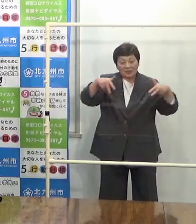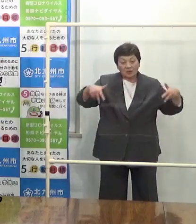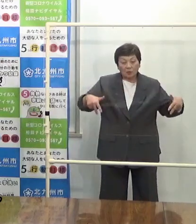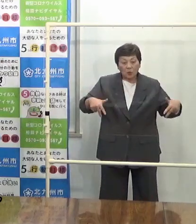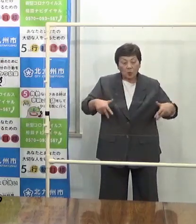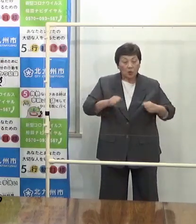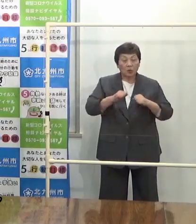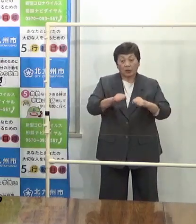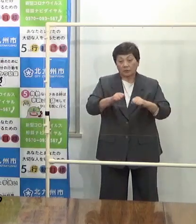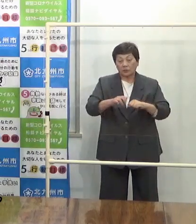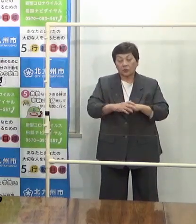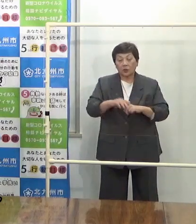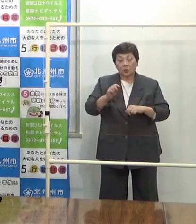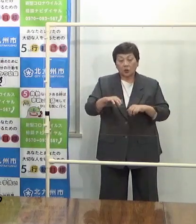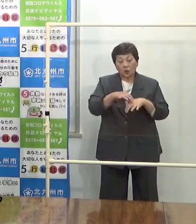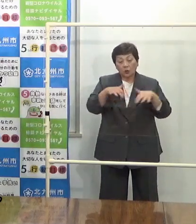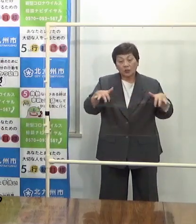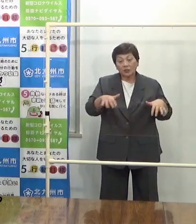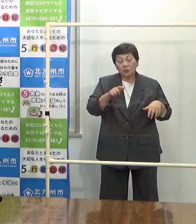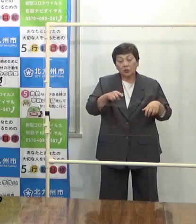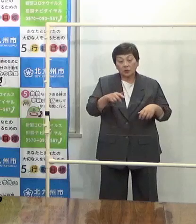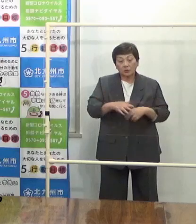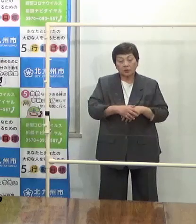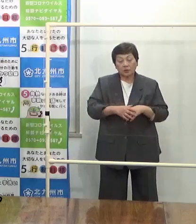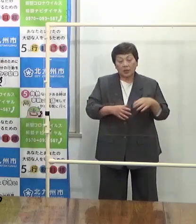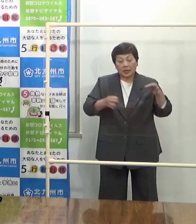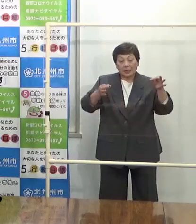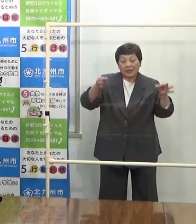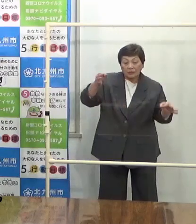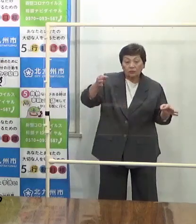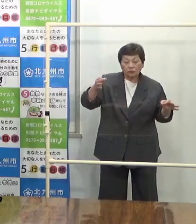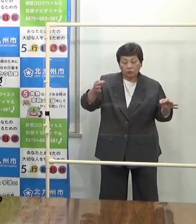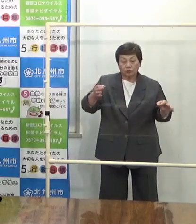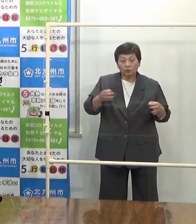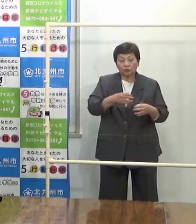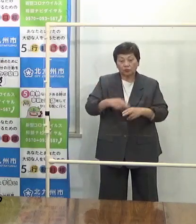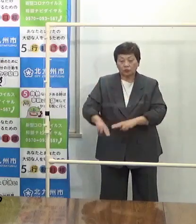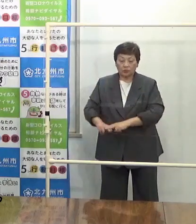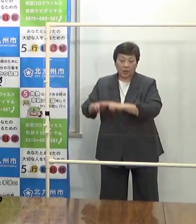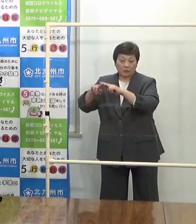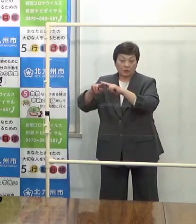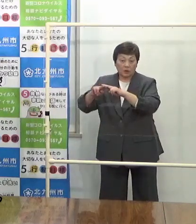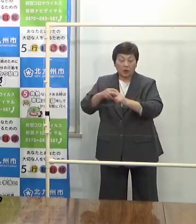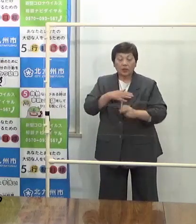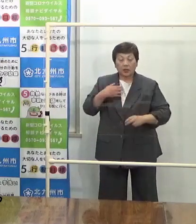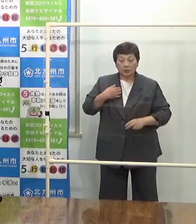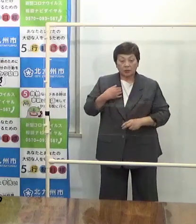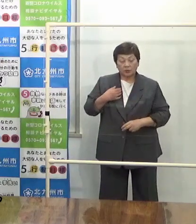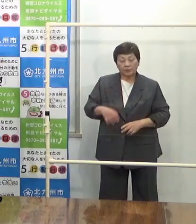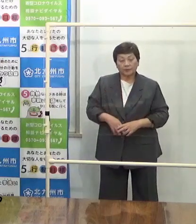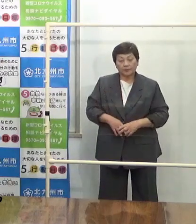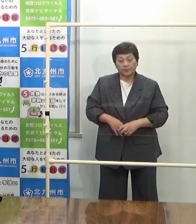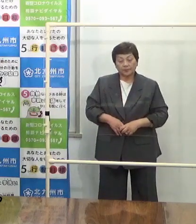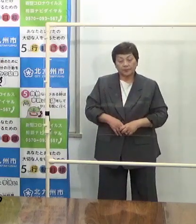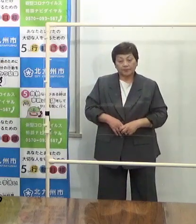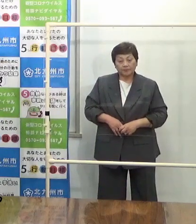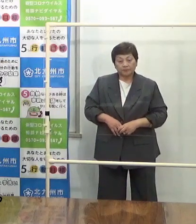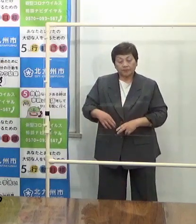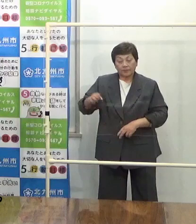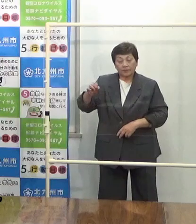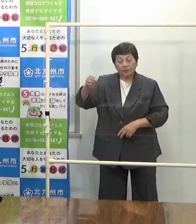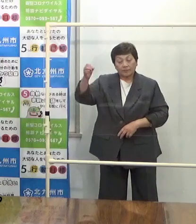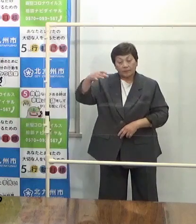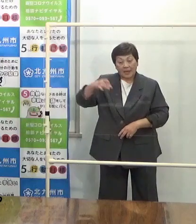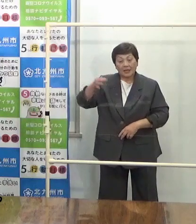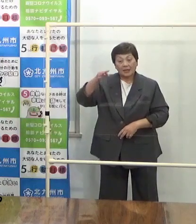。この仕組みによって安価な再エネを蓄電することができます。電気代の低減につながっていくと考えます